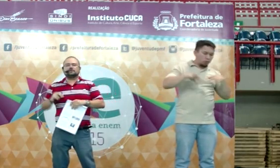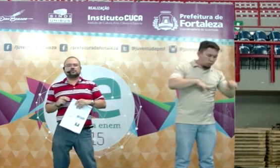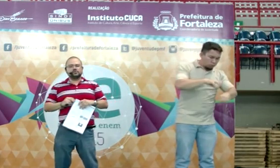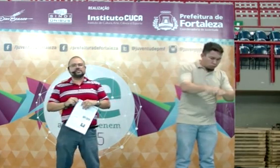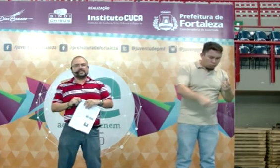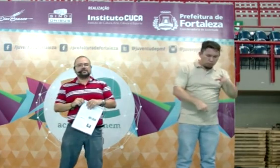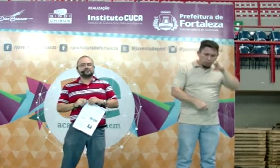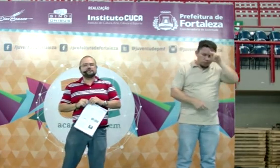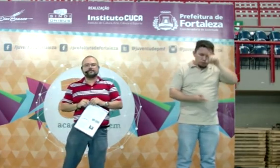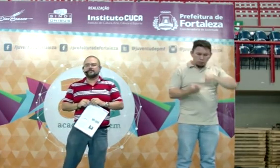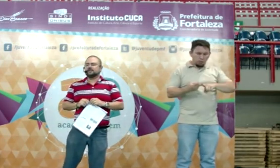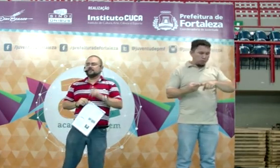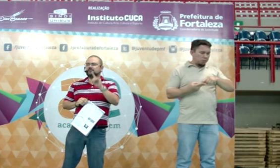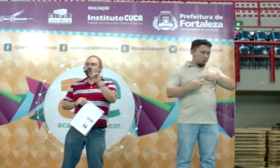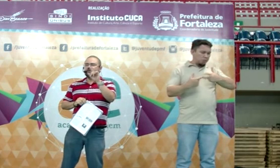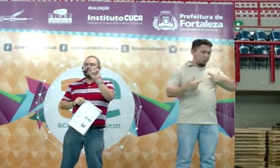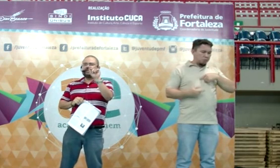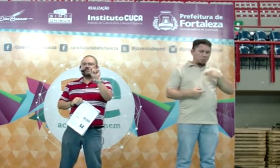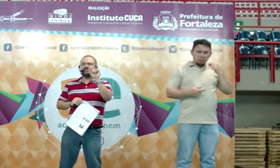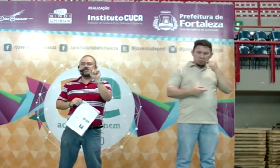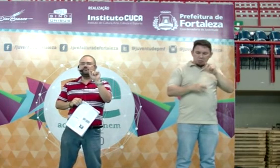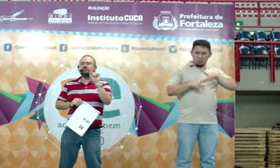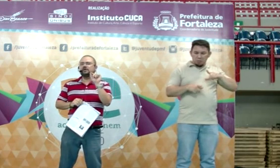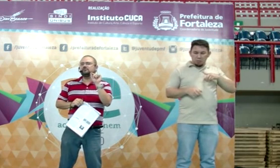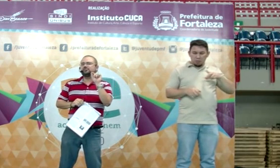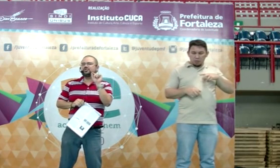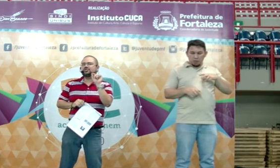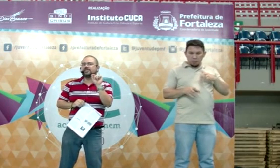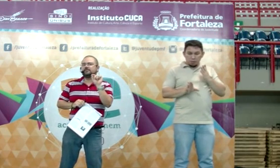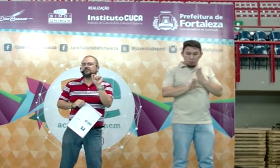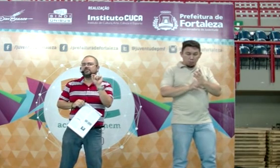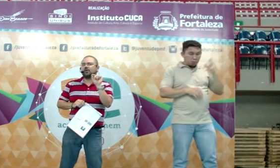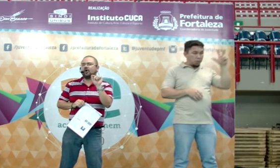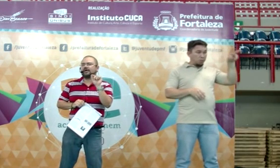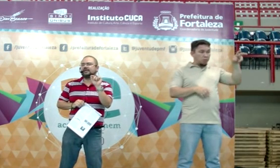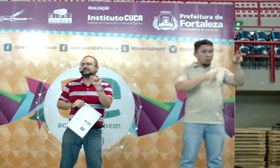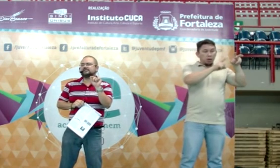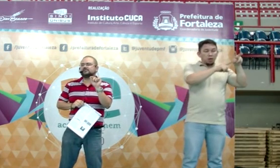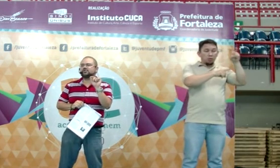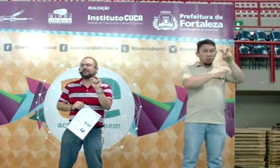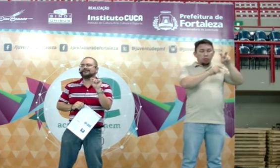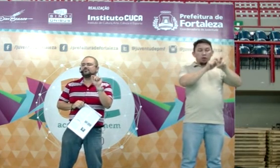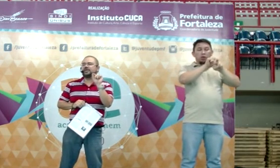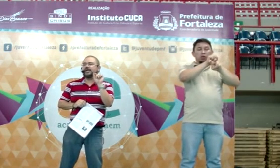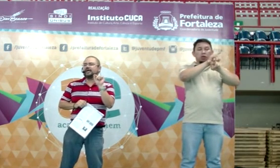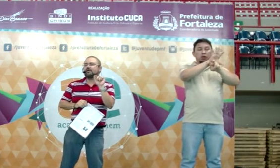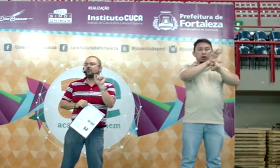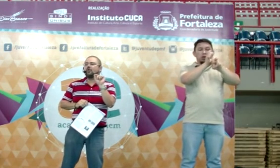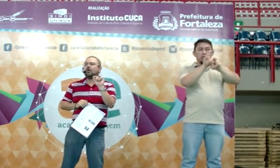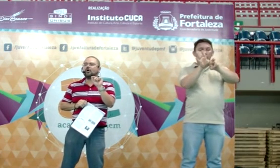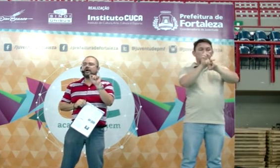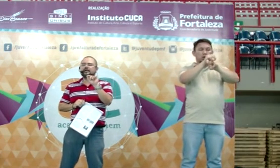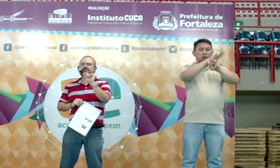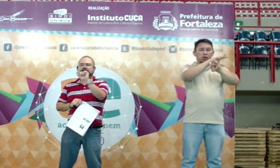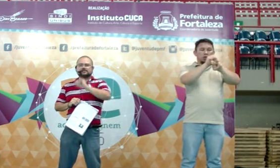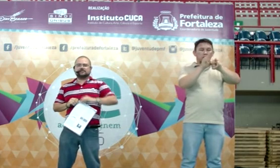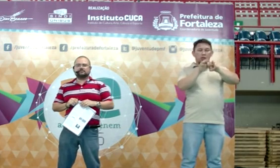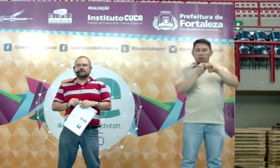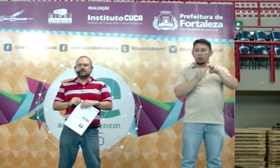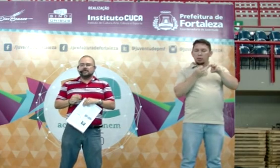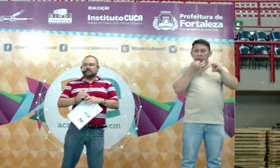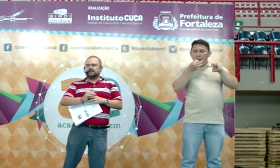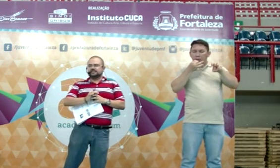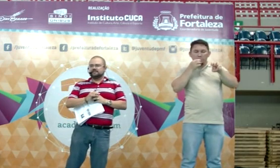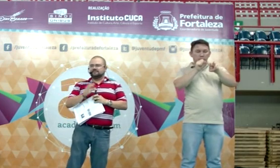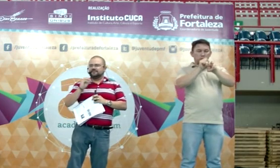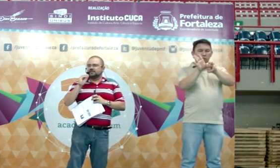dos insetos. Tanto que eles têm um sistema de localização chamado de